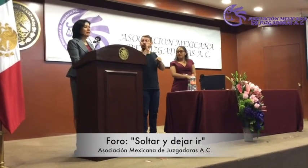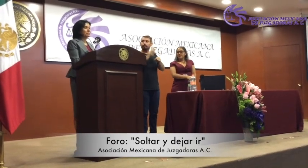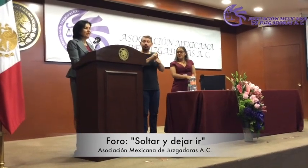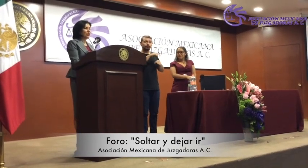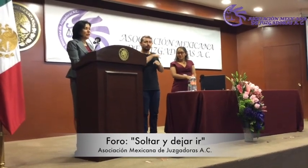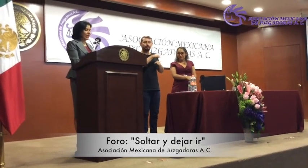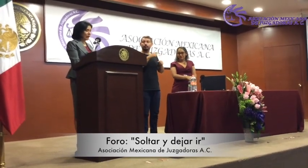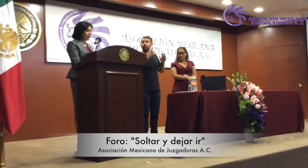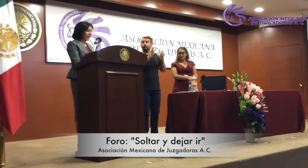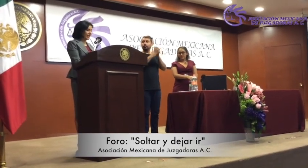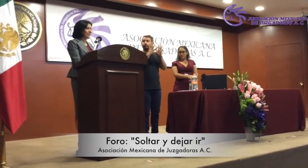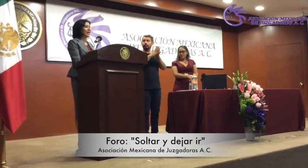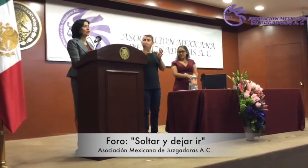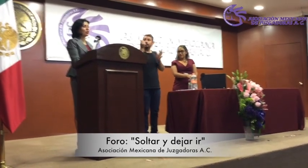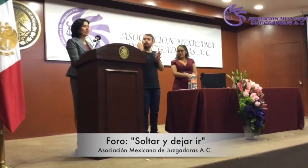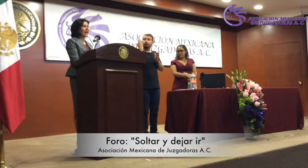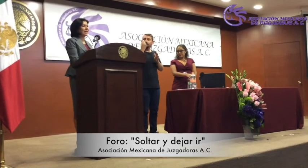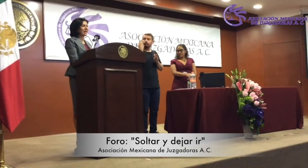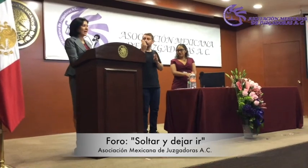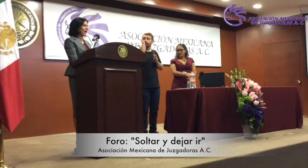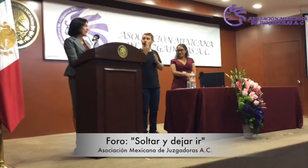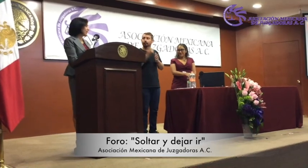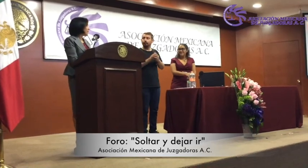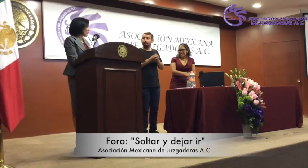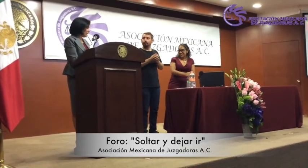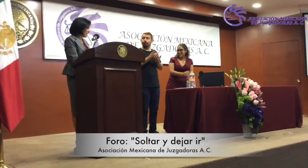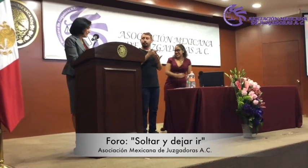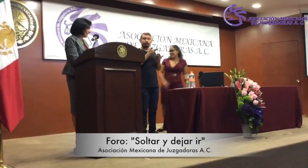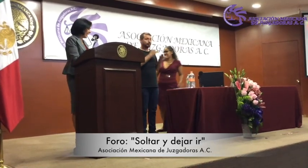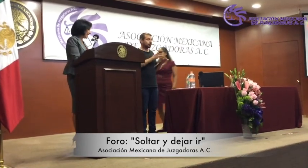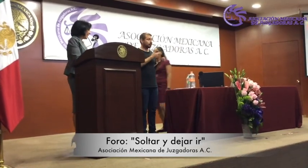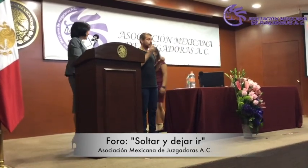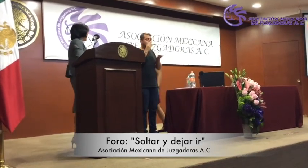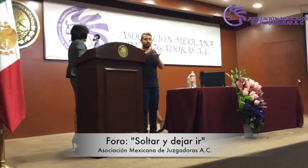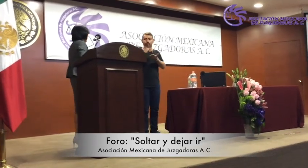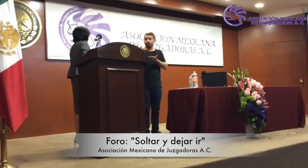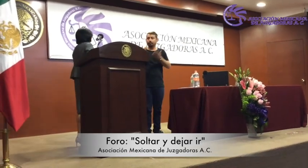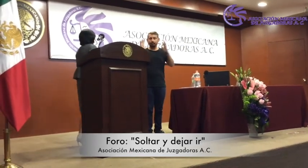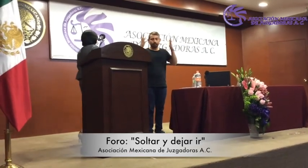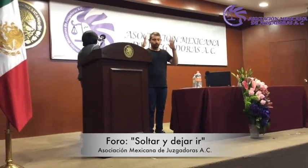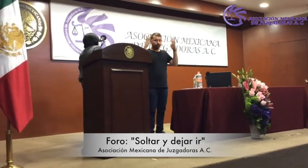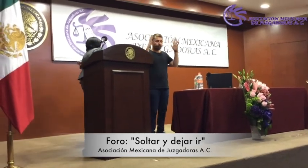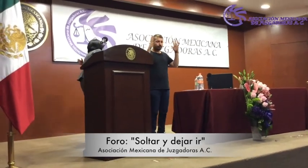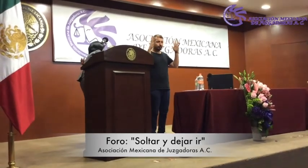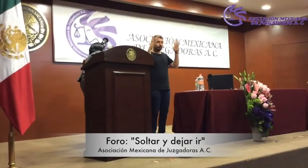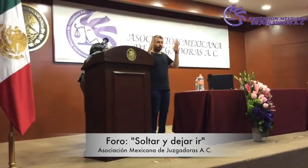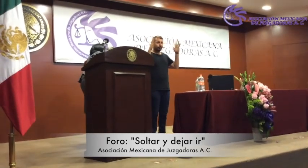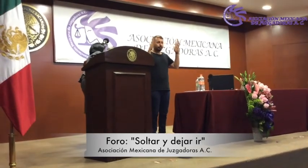su participación en la conferencia Soltar y Dejar Ir. Muchísimas gracias.